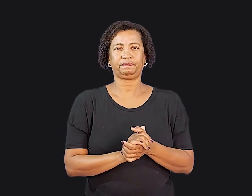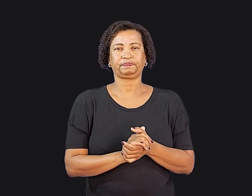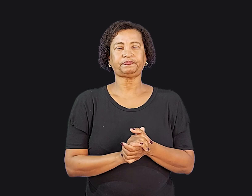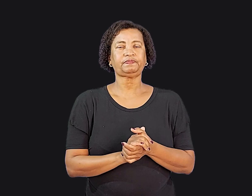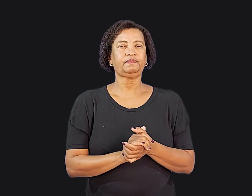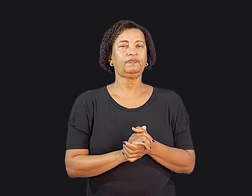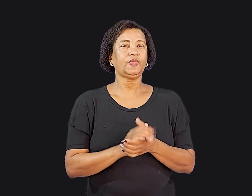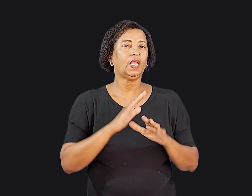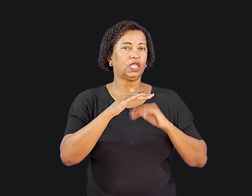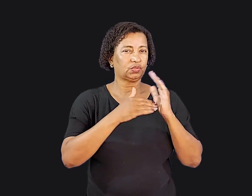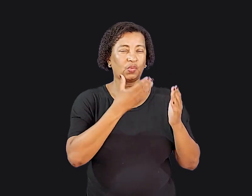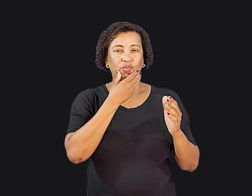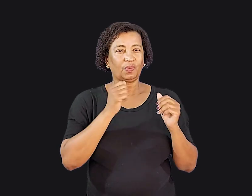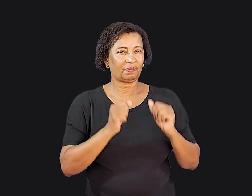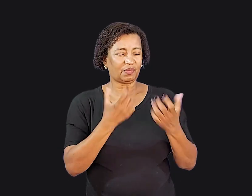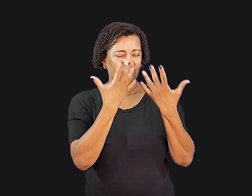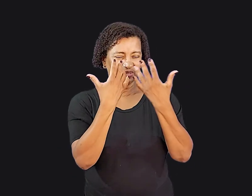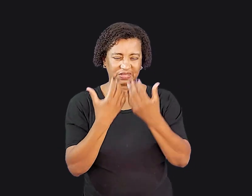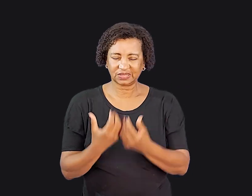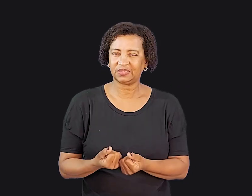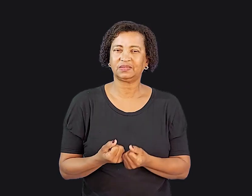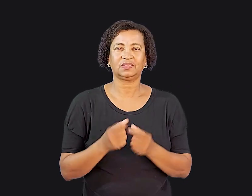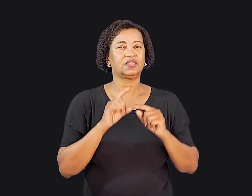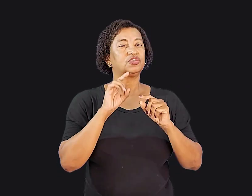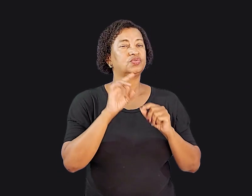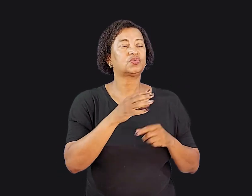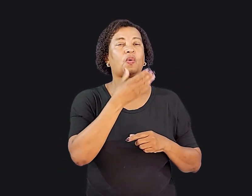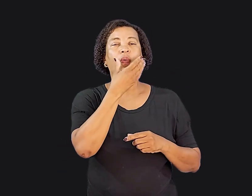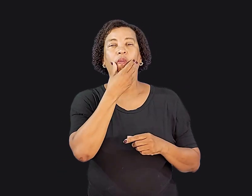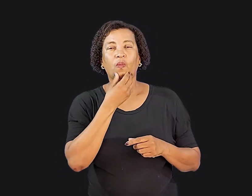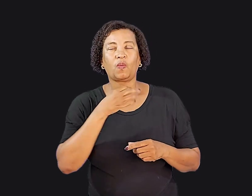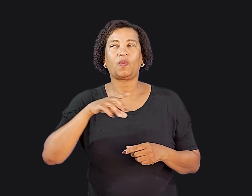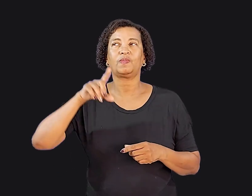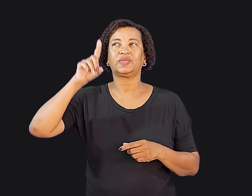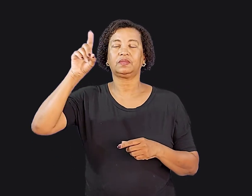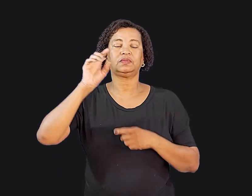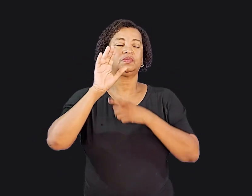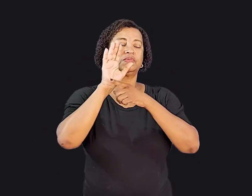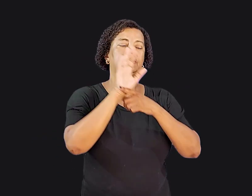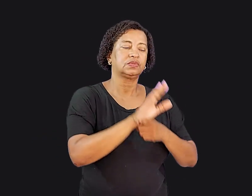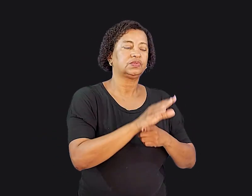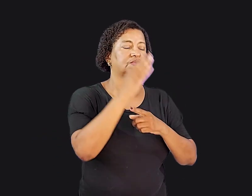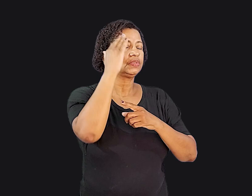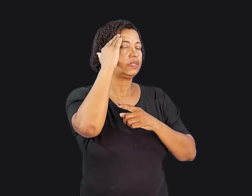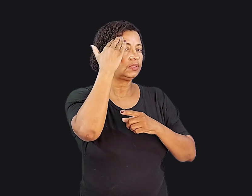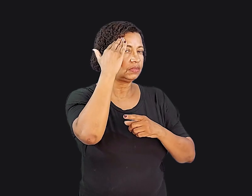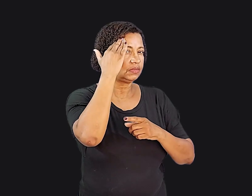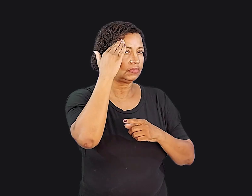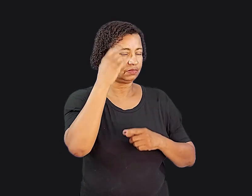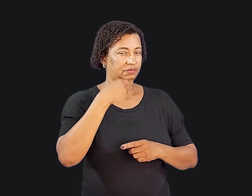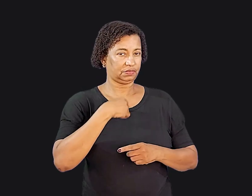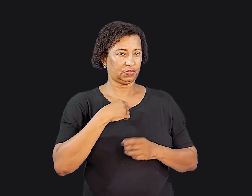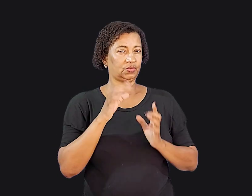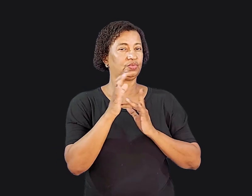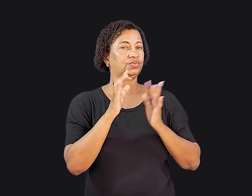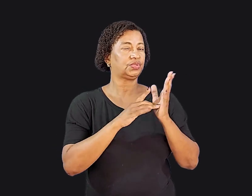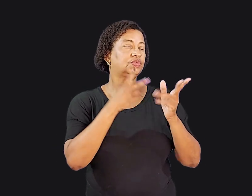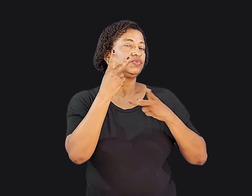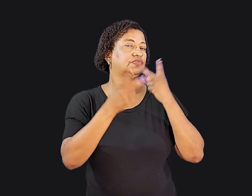seguinte: nem todo homem pode aceitar essa declaração, apenas aqueles a quem Deus ajudar a entender. Para mim, Jesus quis dizer que